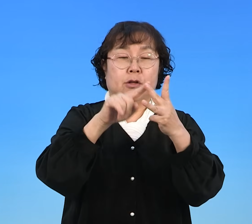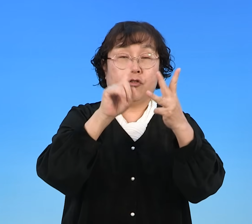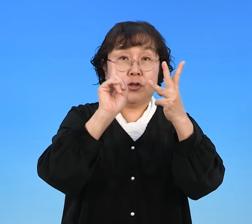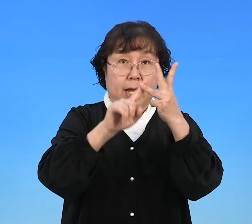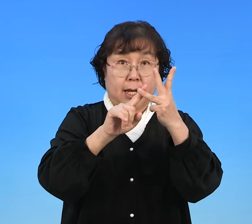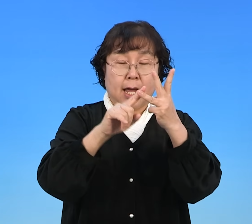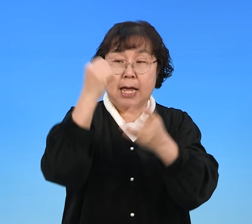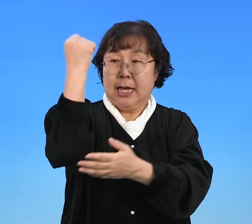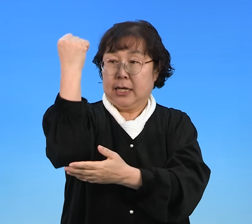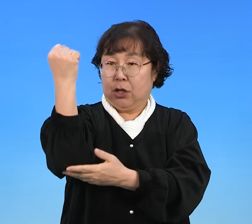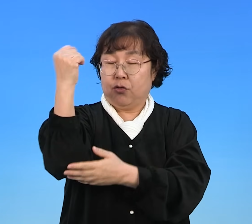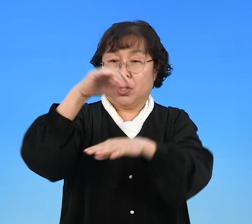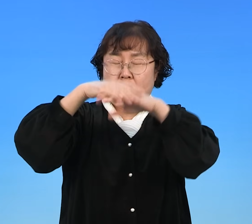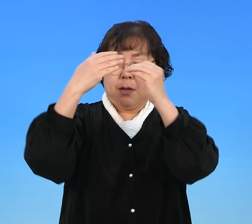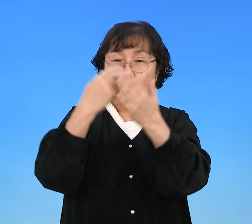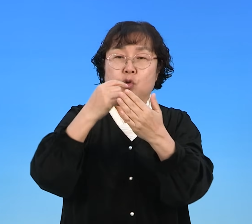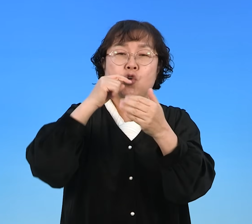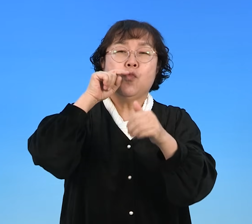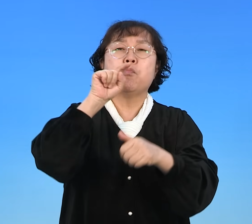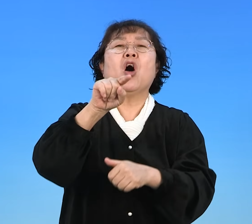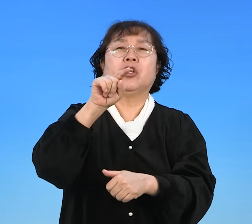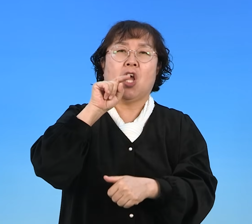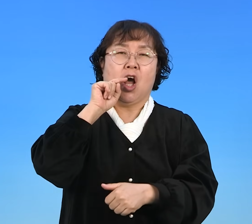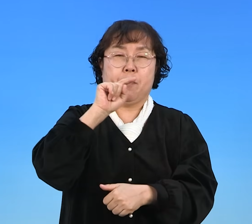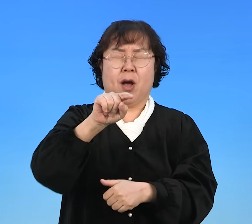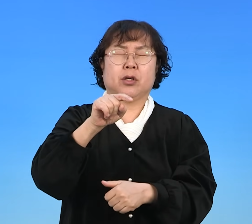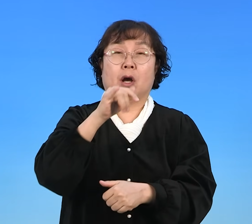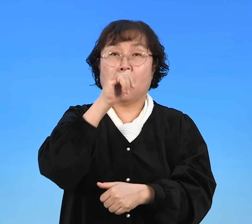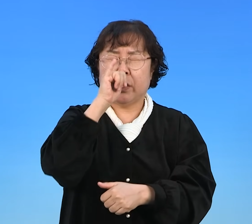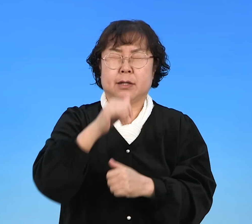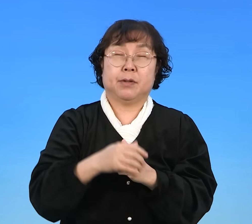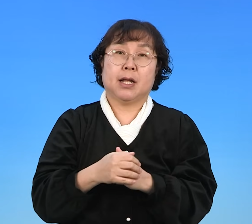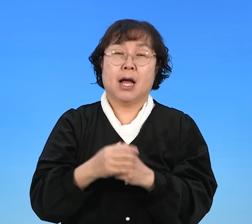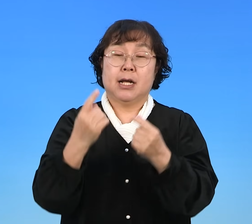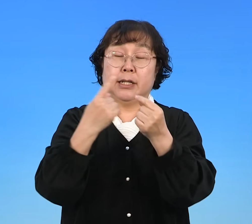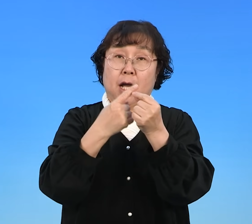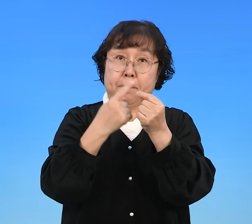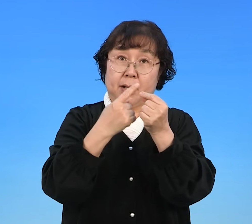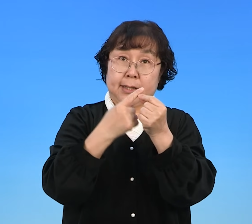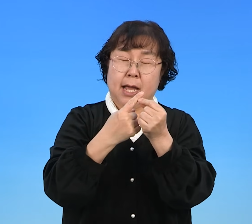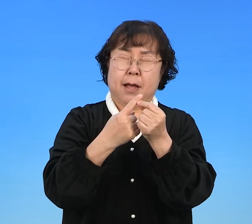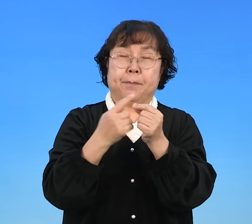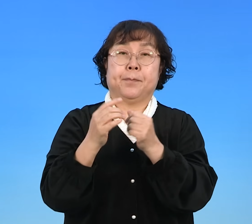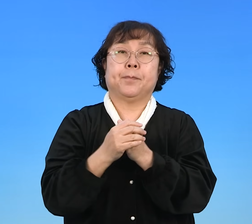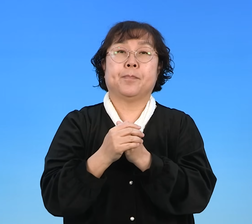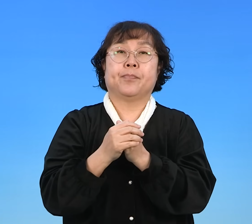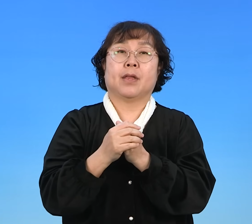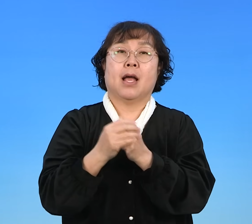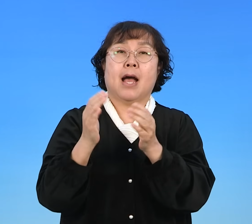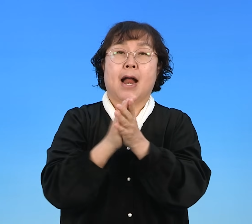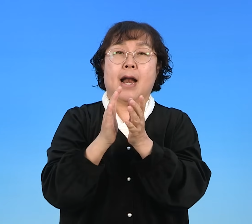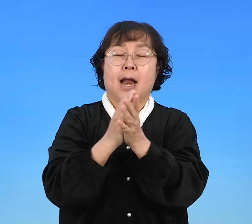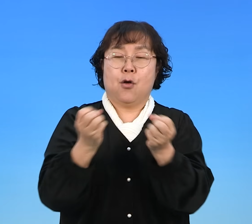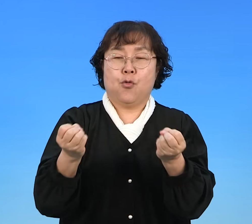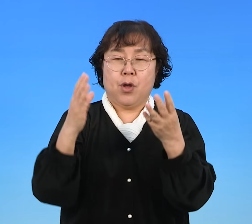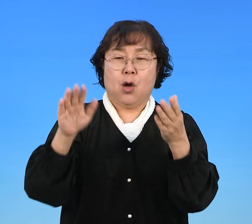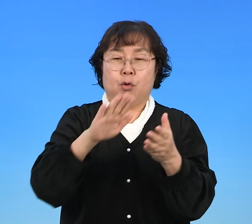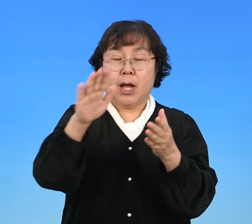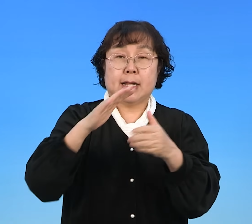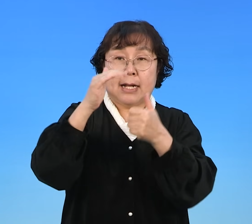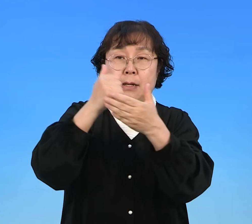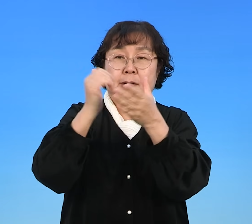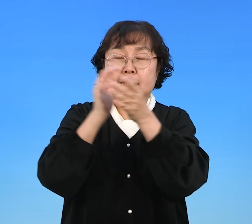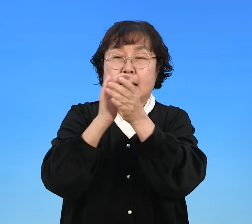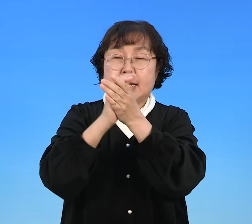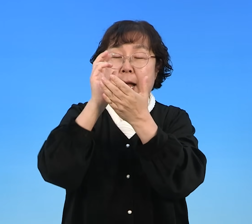명령이에요. 저절로 주어진 게 하나도 없습니다. 자, 첫 번째 기둥 다시 보십시오. 1절 할렐루야